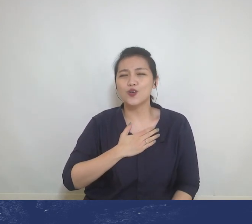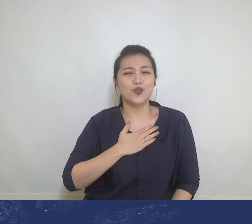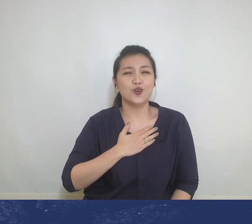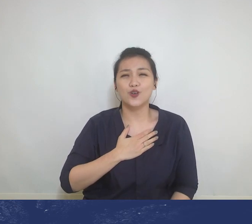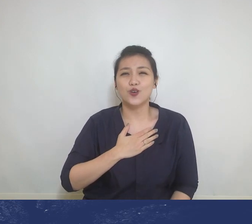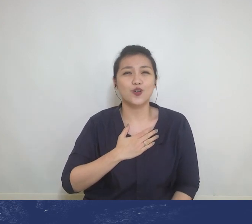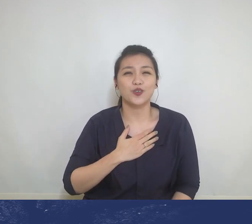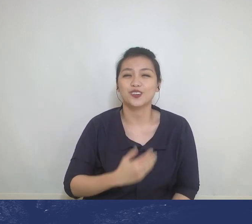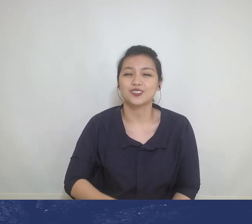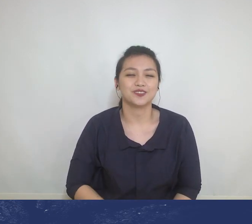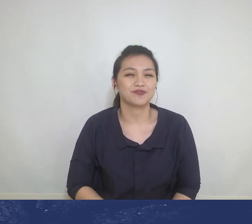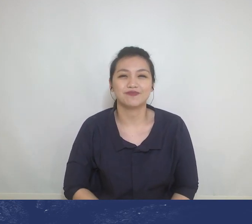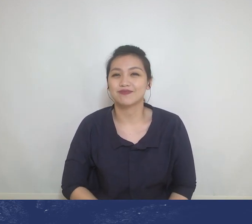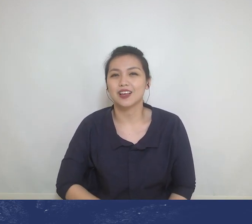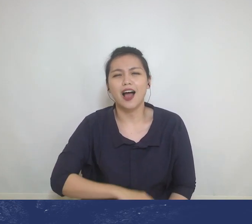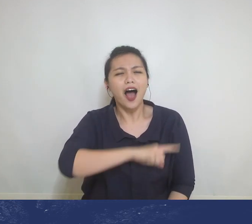Hidupku